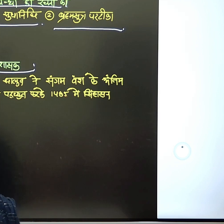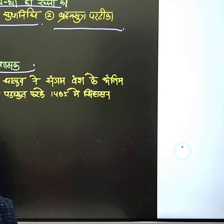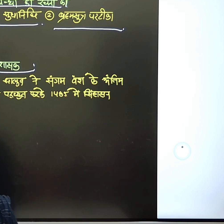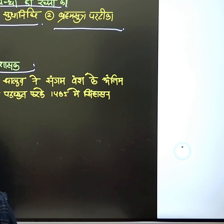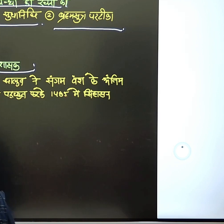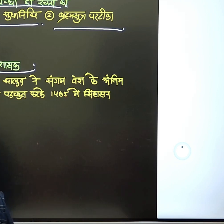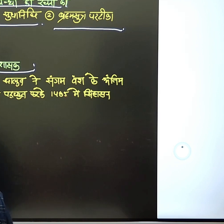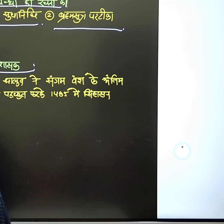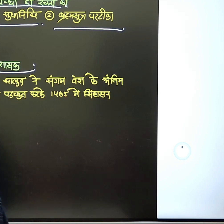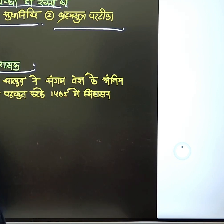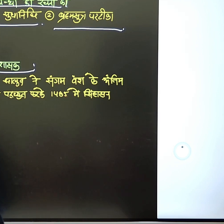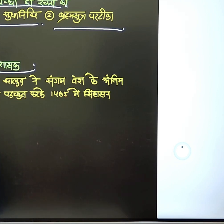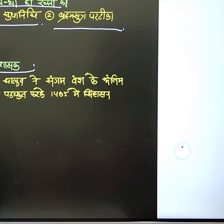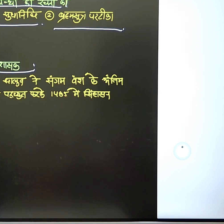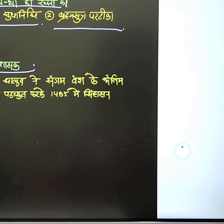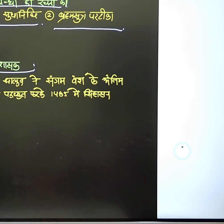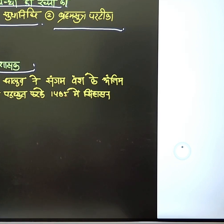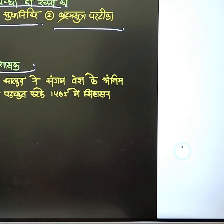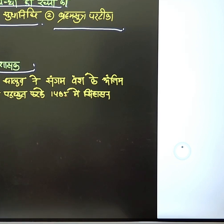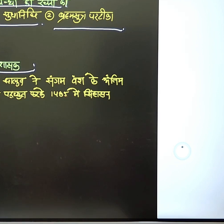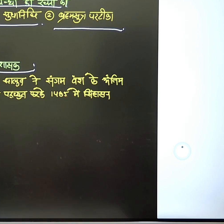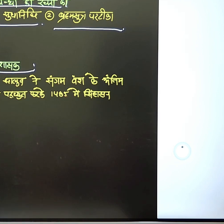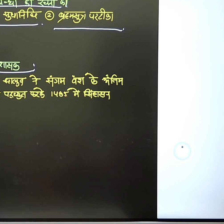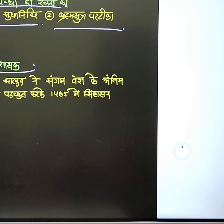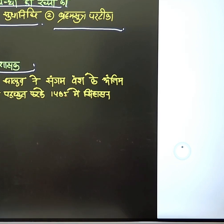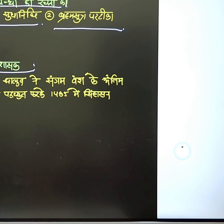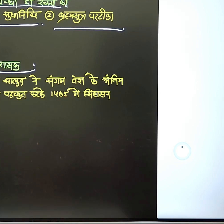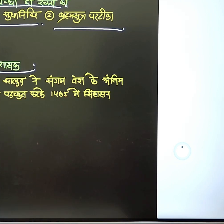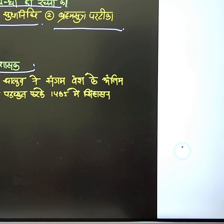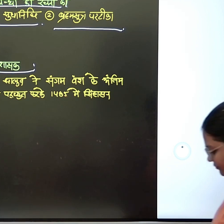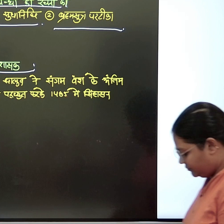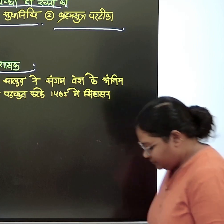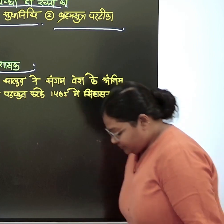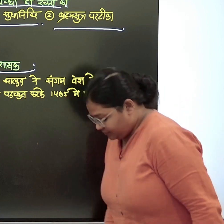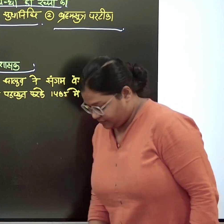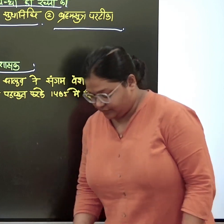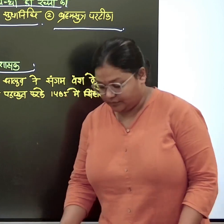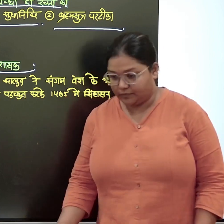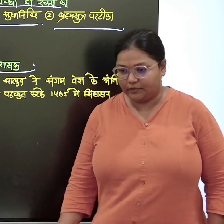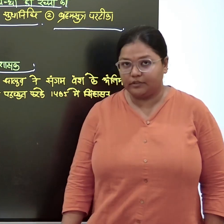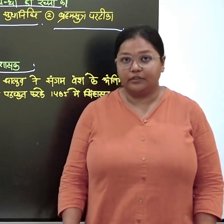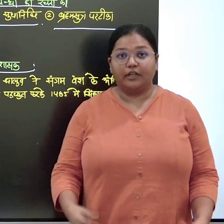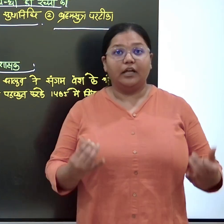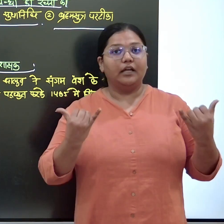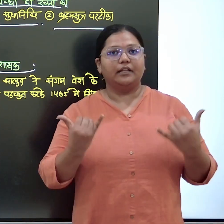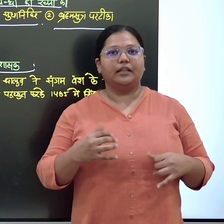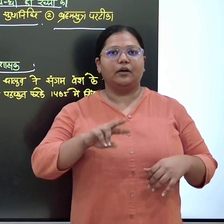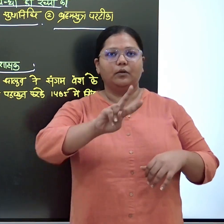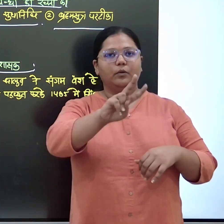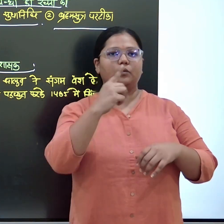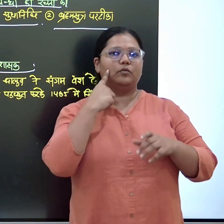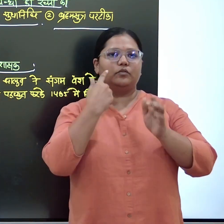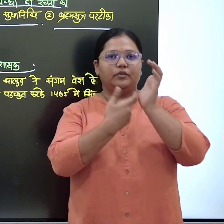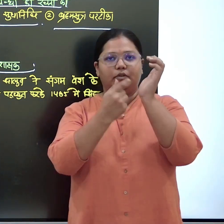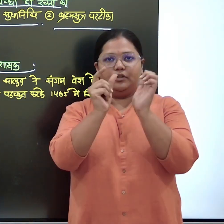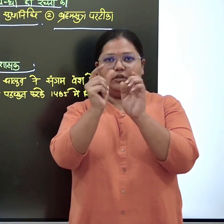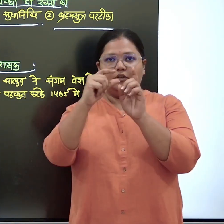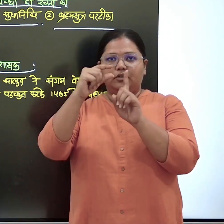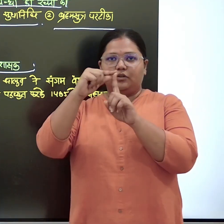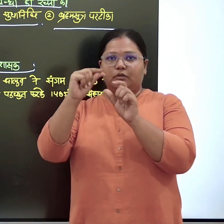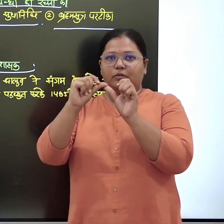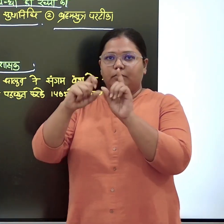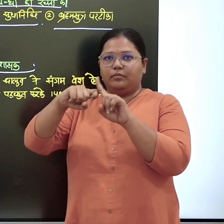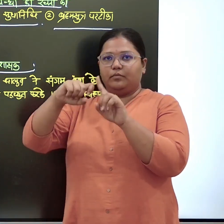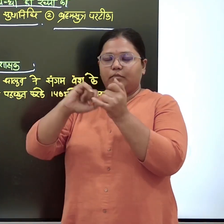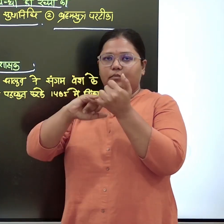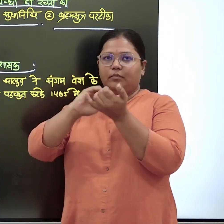हो रहा है। अब यहाँ से नया जो है वो नया चालू होगा, तो नया चालू कौन सा वंश होगा, संगम